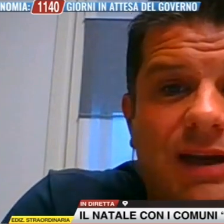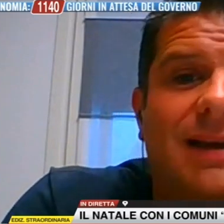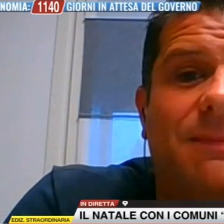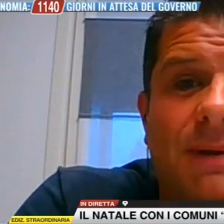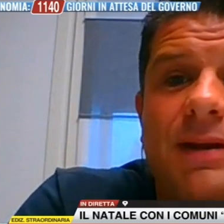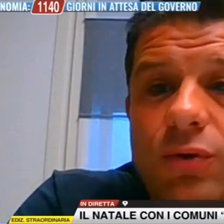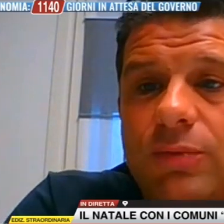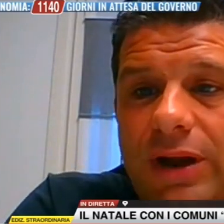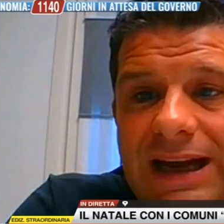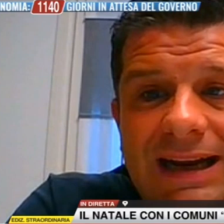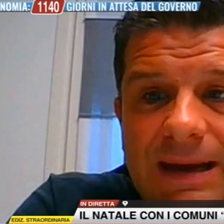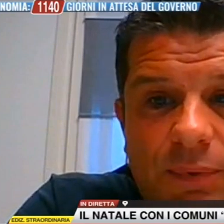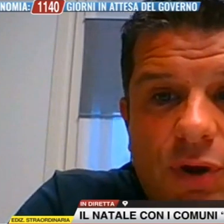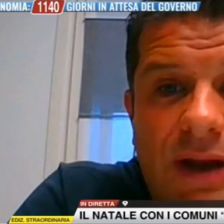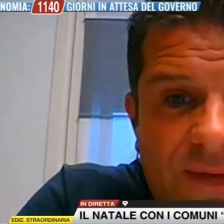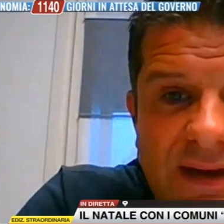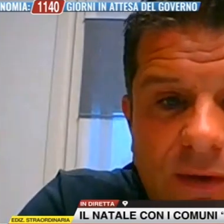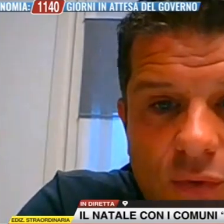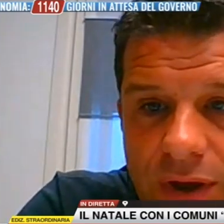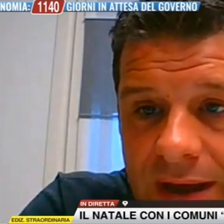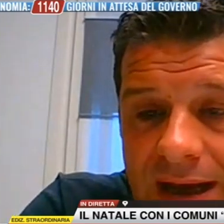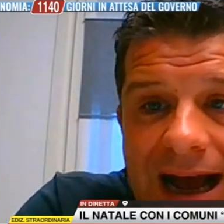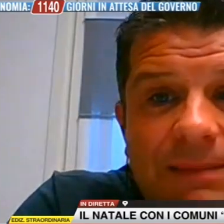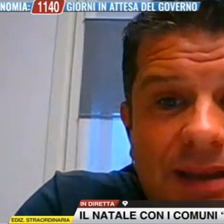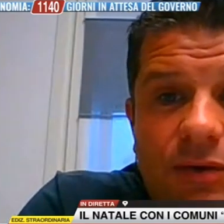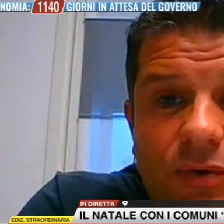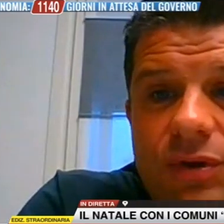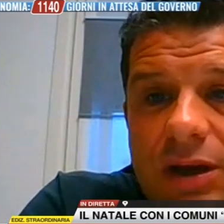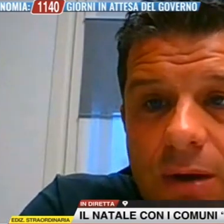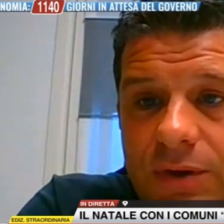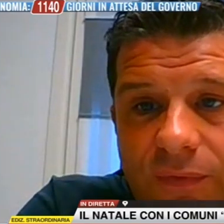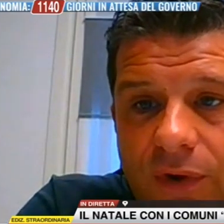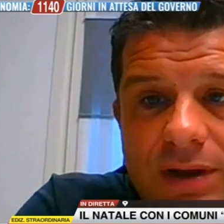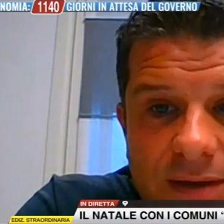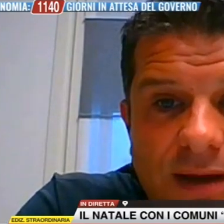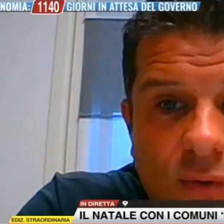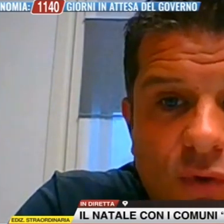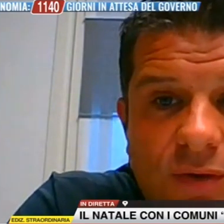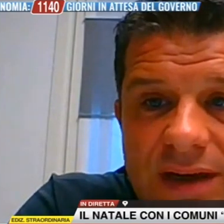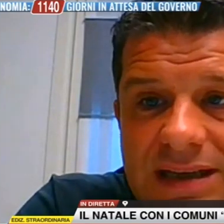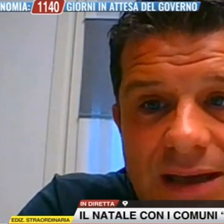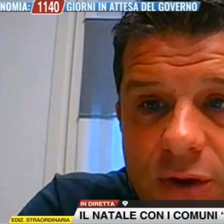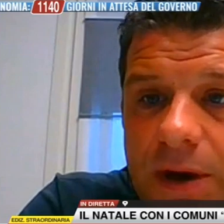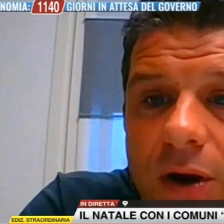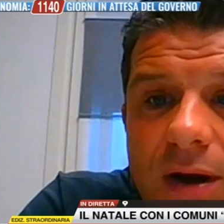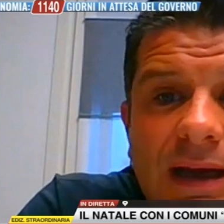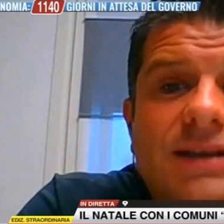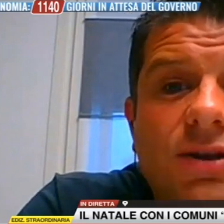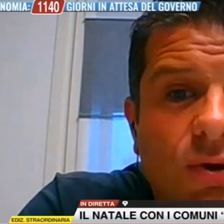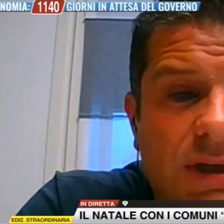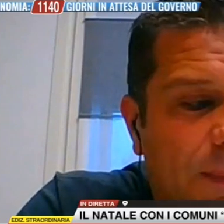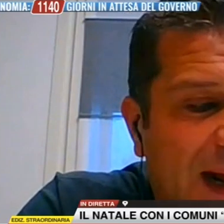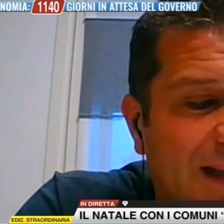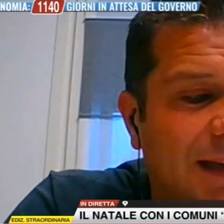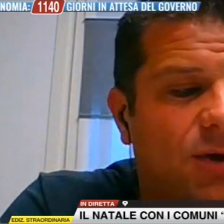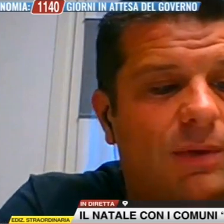forse probabilmente l'ultimo Natale che potrò andare a fare gli auguri, abitano un chilometro fuori del comune dove risiedo, però